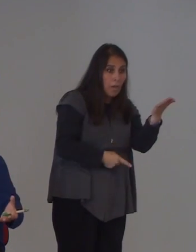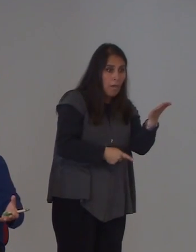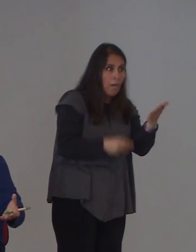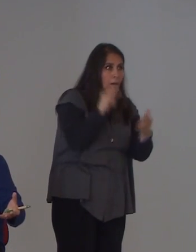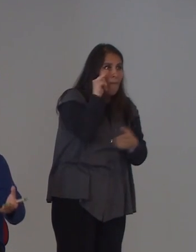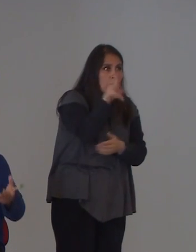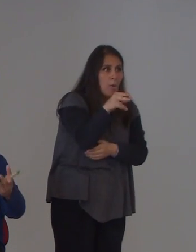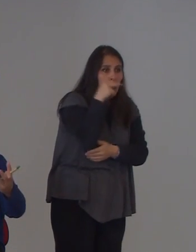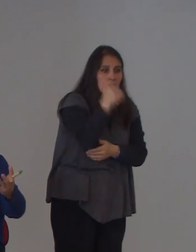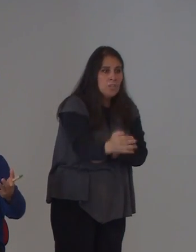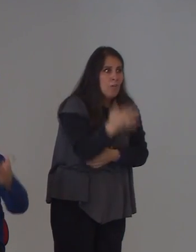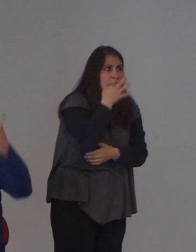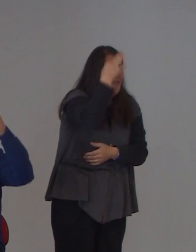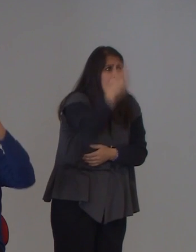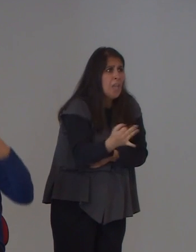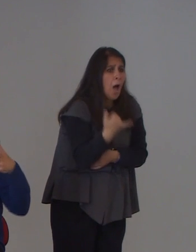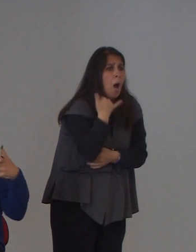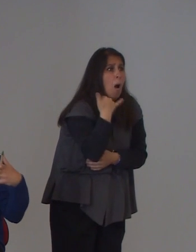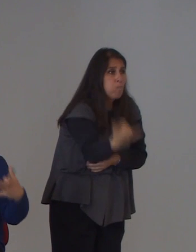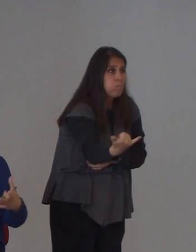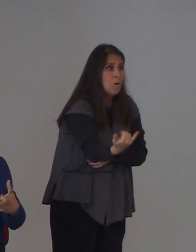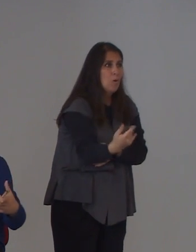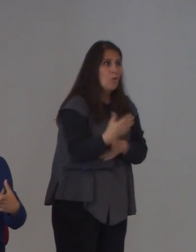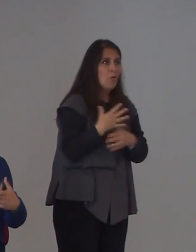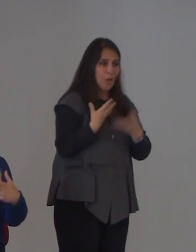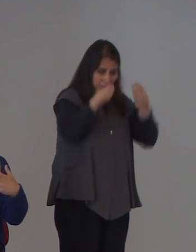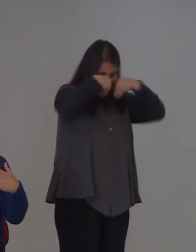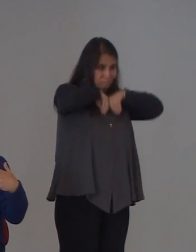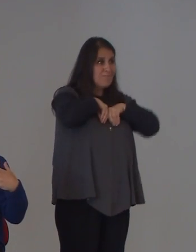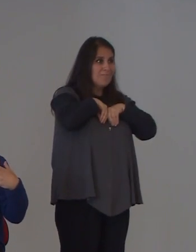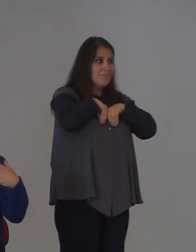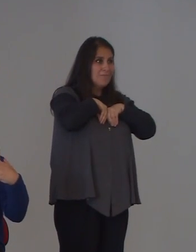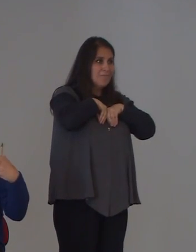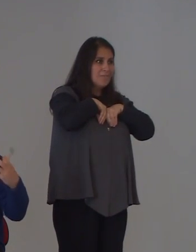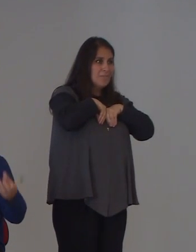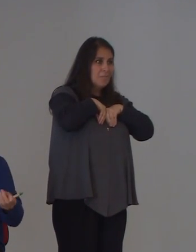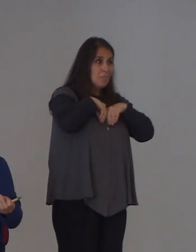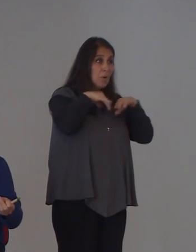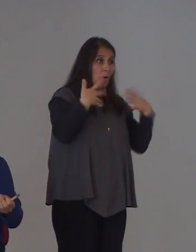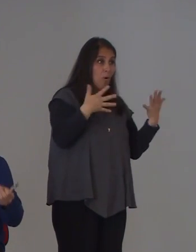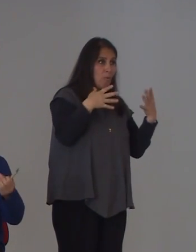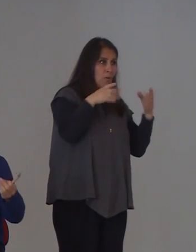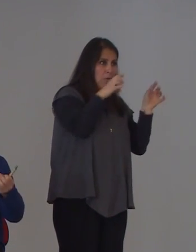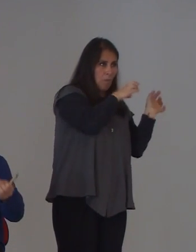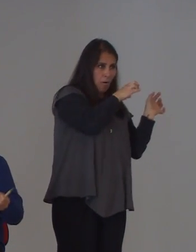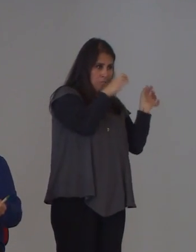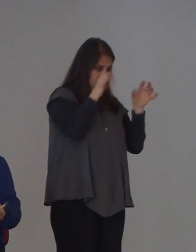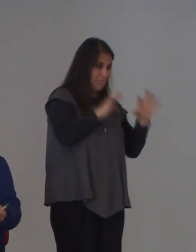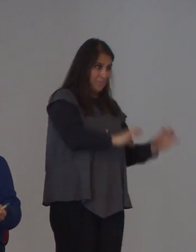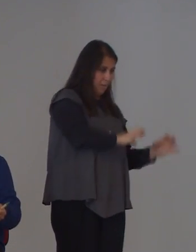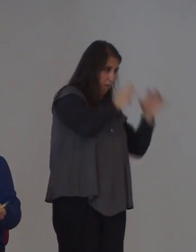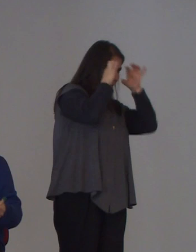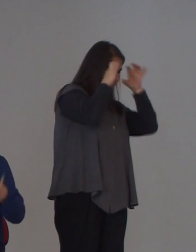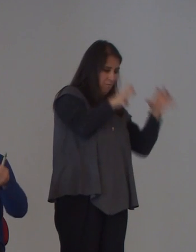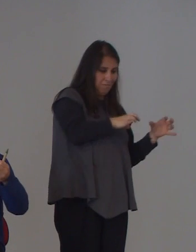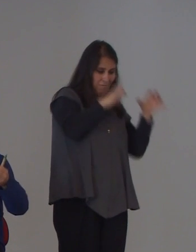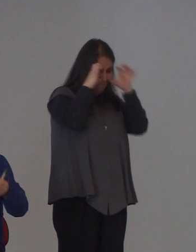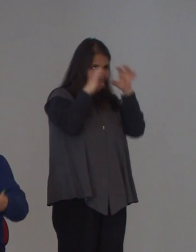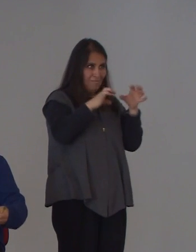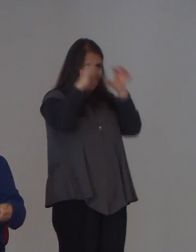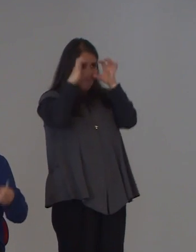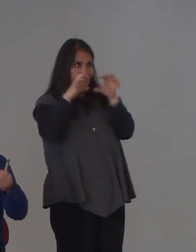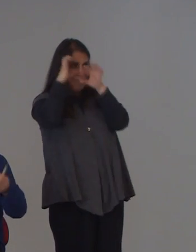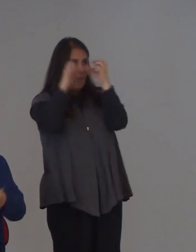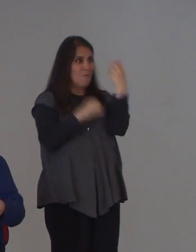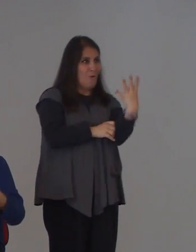que él trae, pero lo vemos a través del cristal que nos marca estas concepciones de infancia de